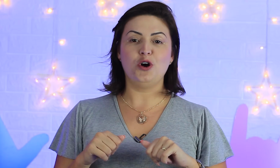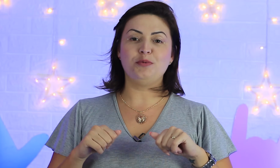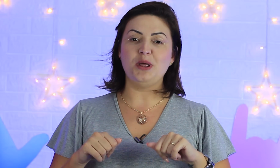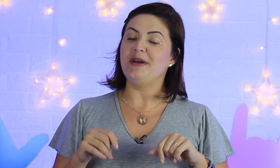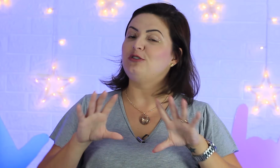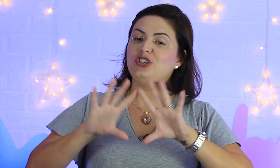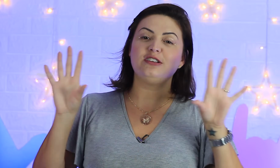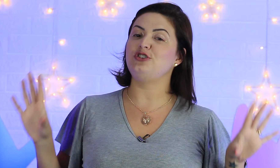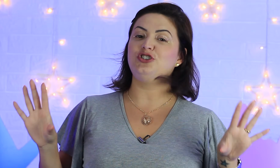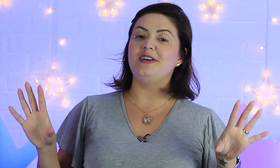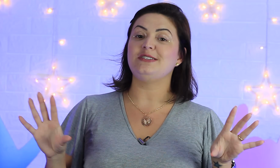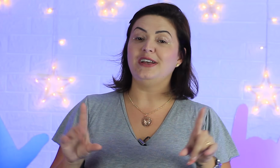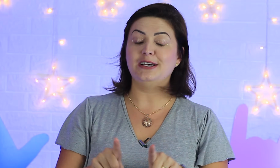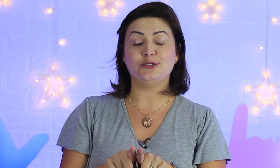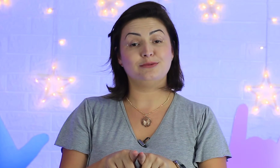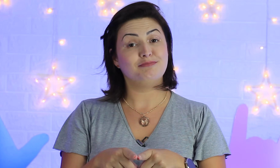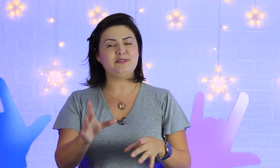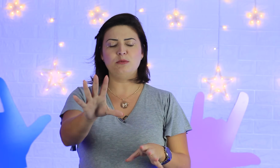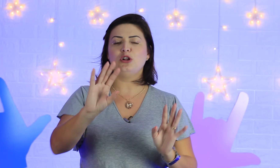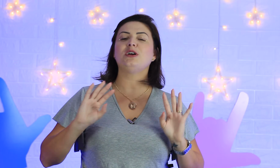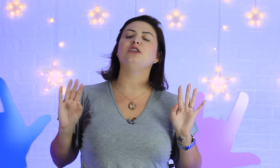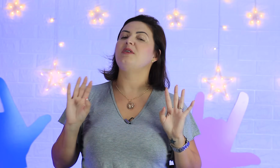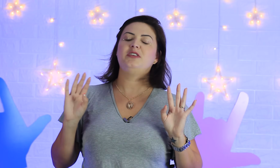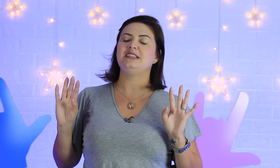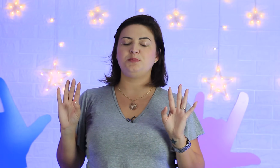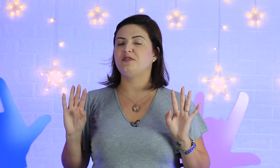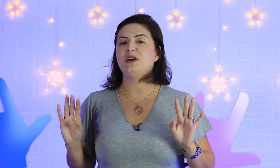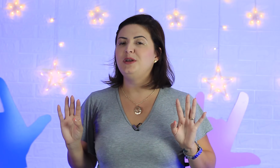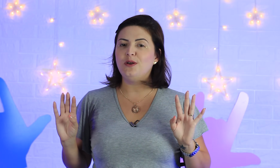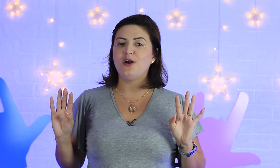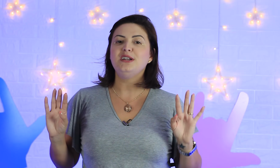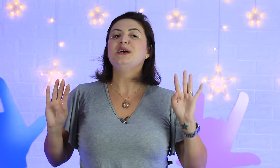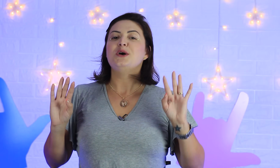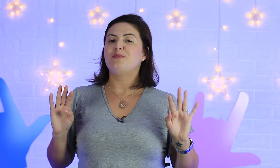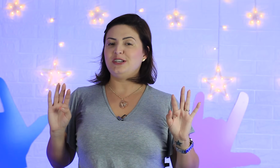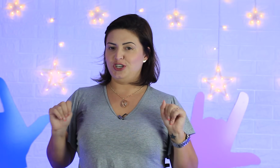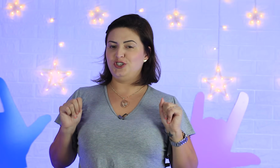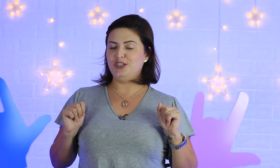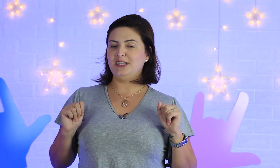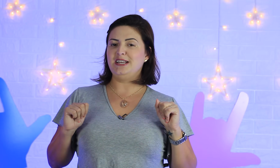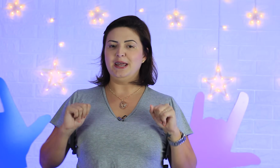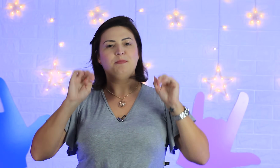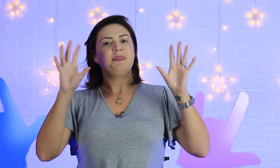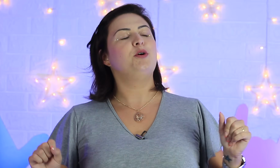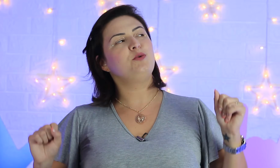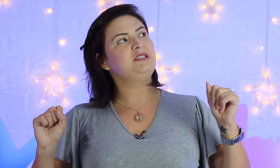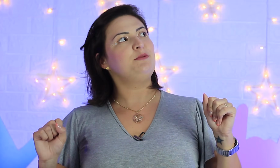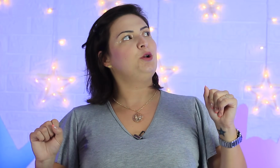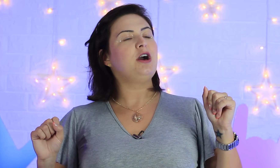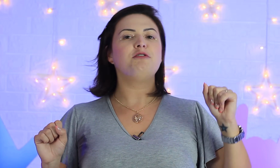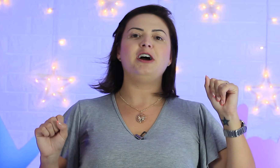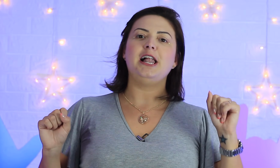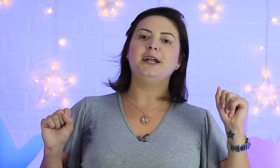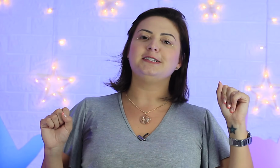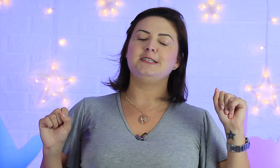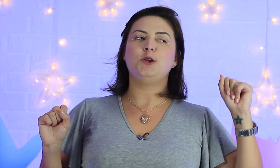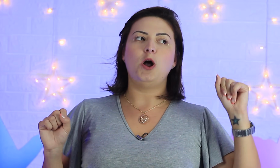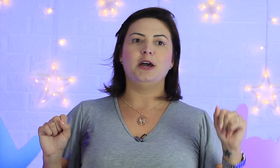corpo também, do jeito que a gente estivesse falando. Vamos colocar numa frase para ficar melhor, para a gente entender. Por um exemplo, eu quero falar assim, olha.